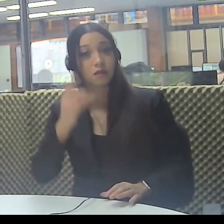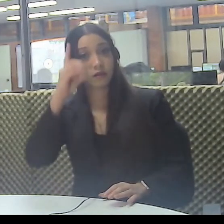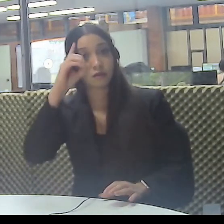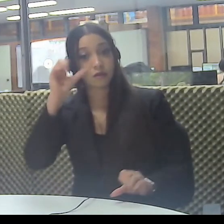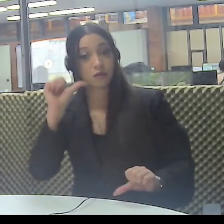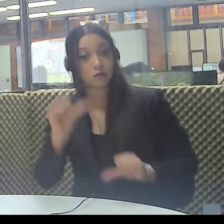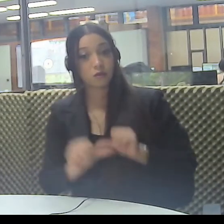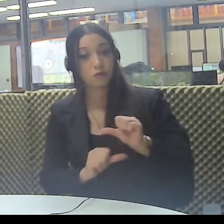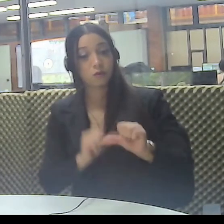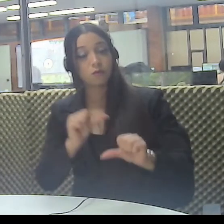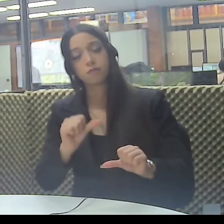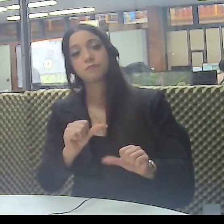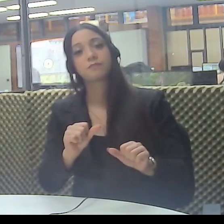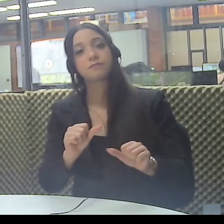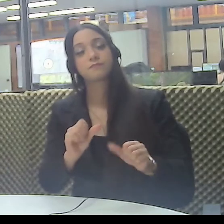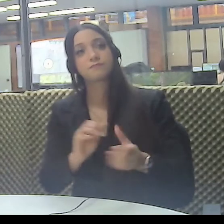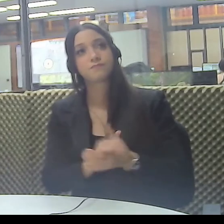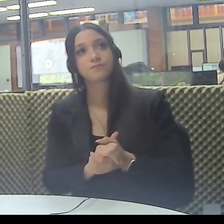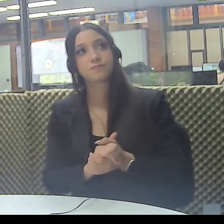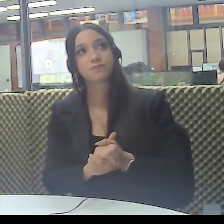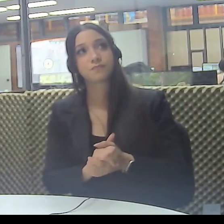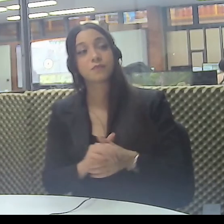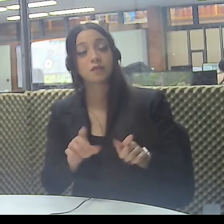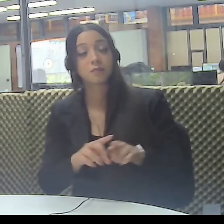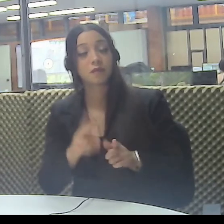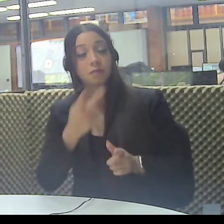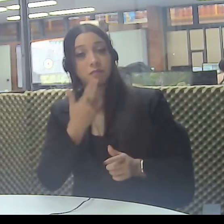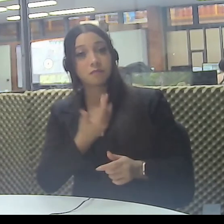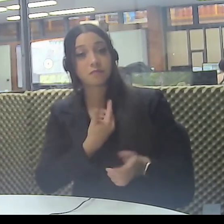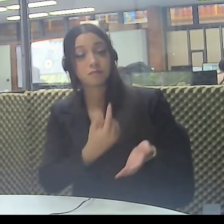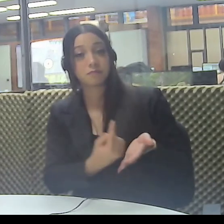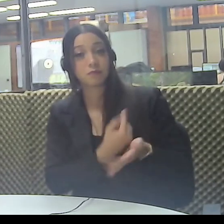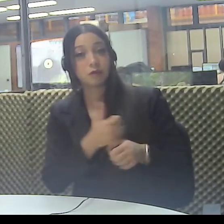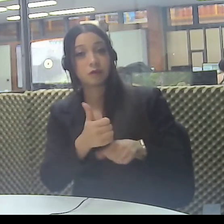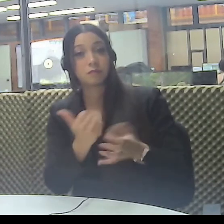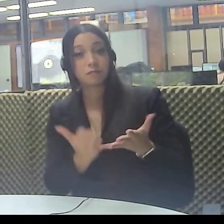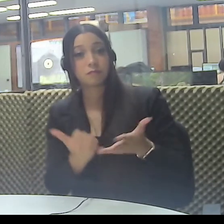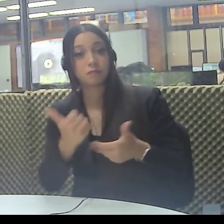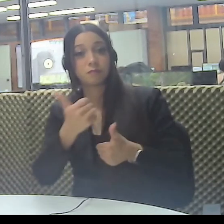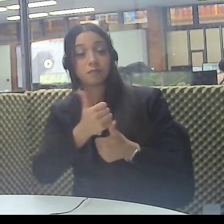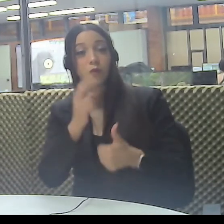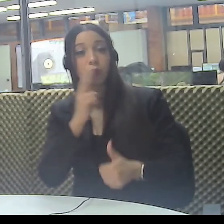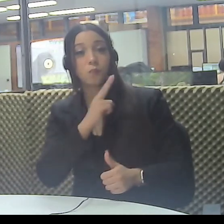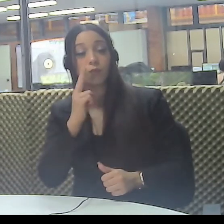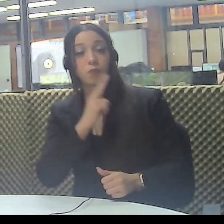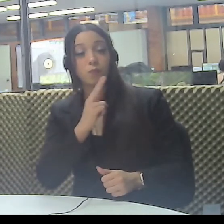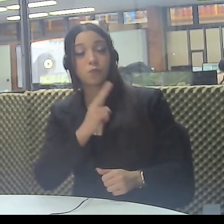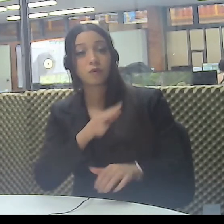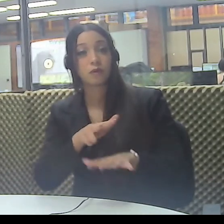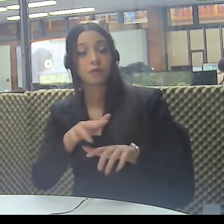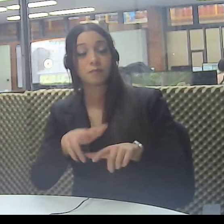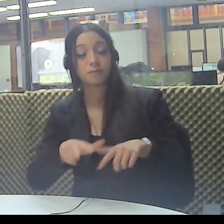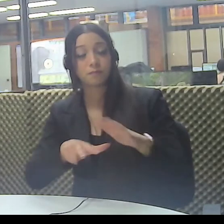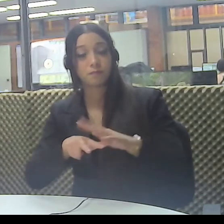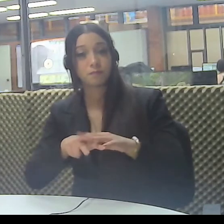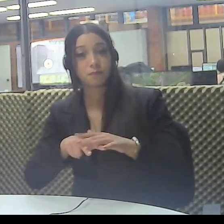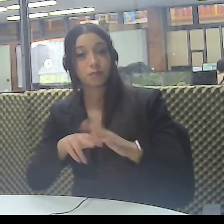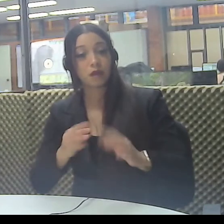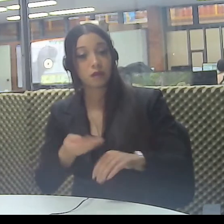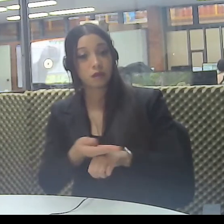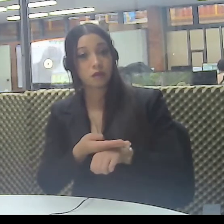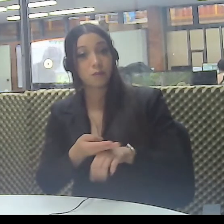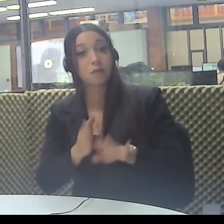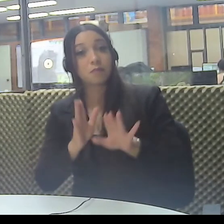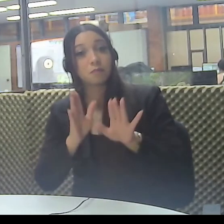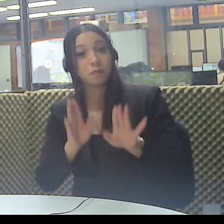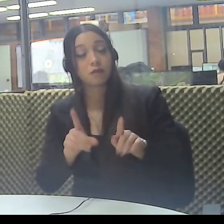essa transição. Como o senhor bem colocou nas perguntas, nós estamos priorizando os casos de urgência, né? O paciente que está internado, ele está em tratamento, mas